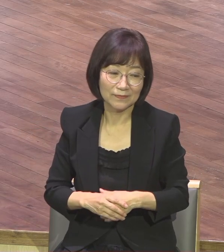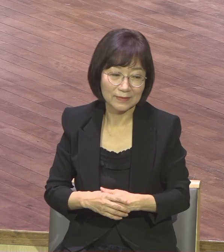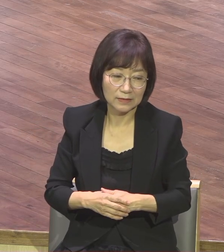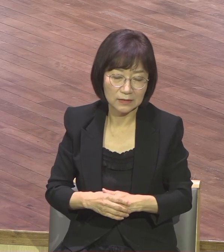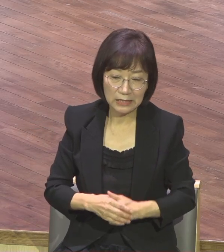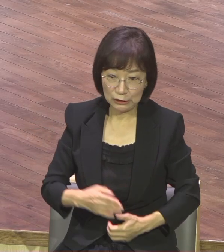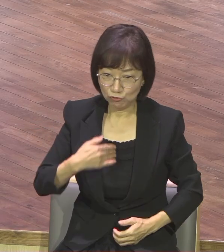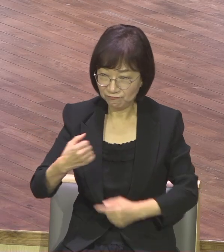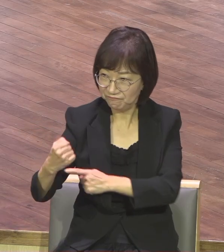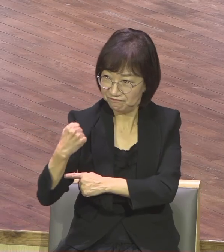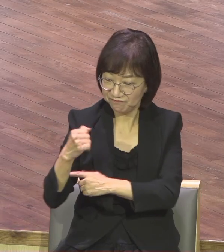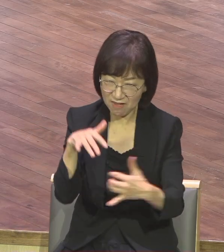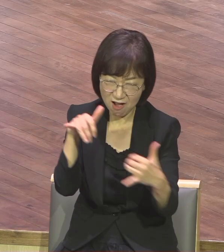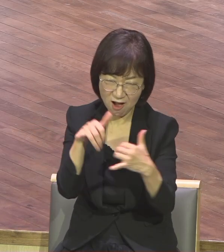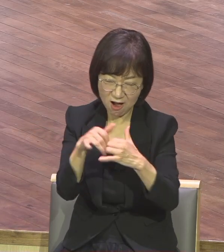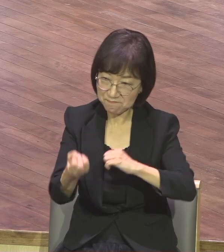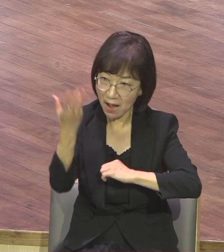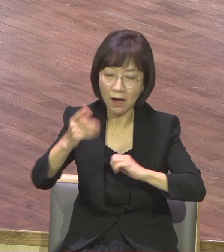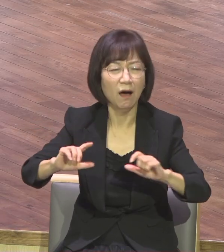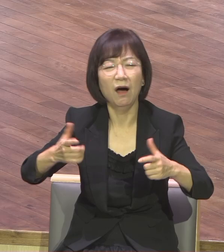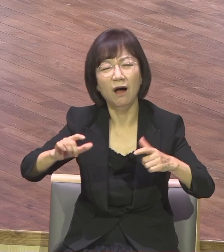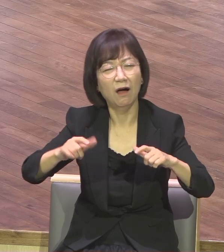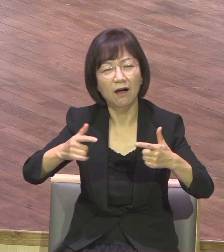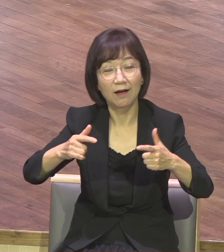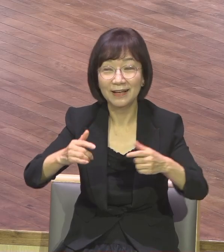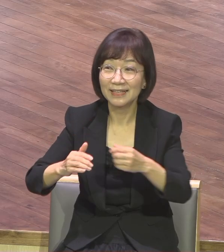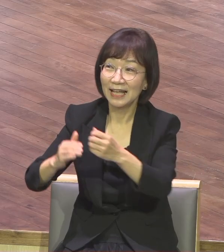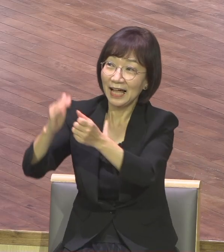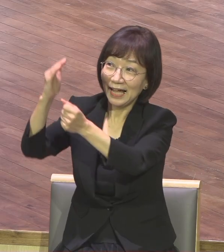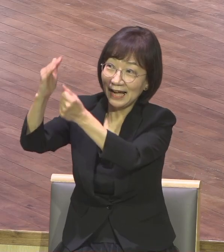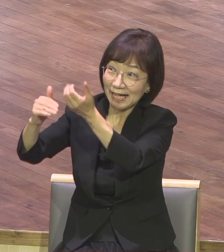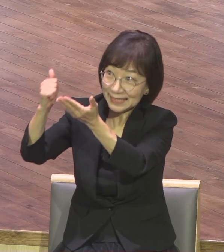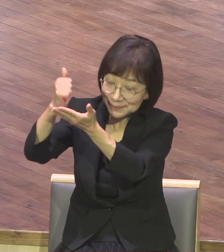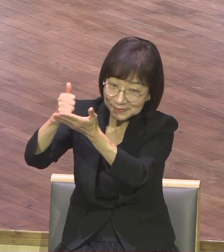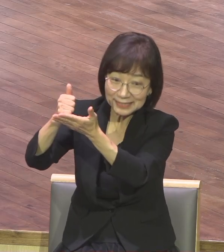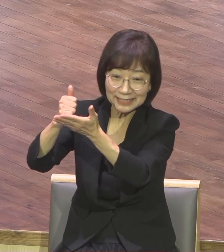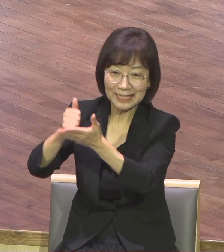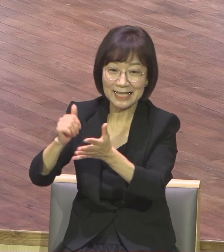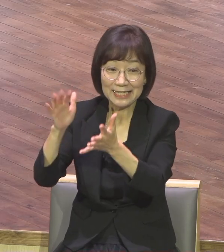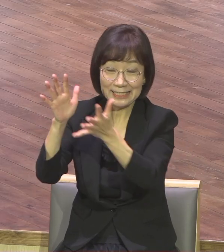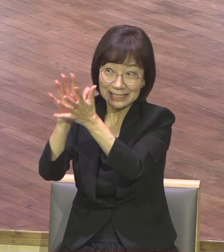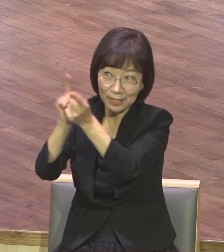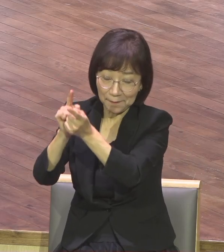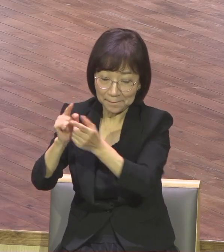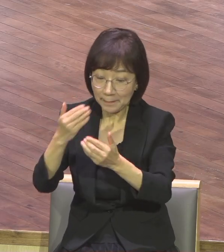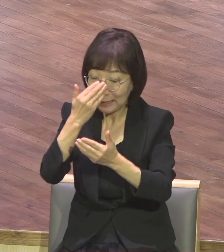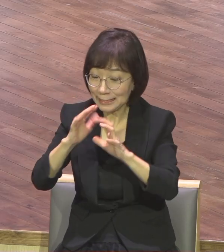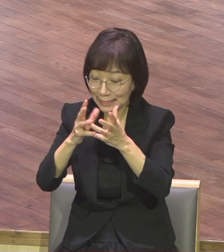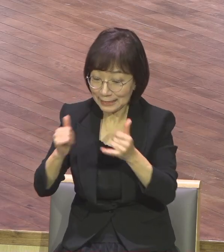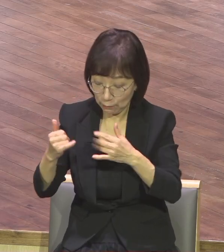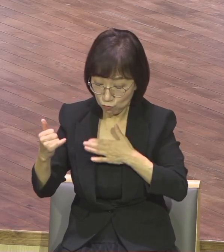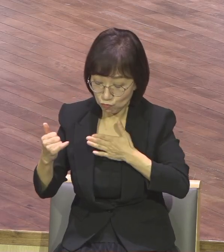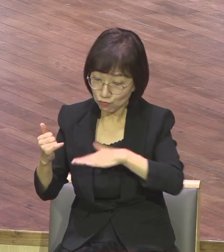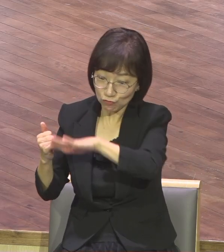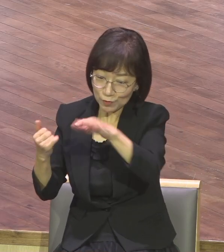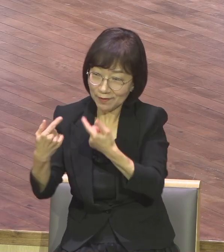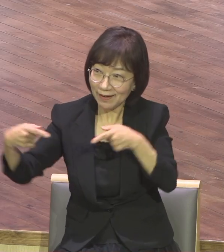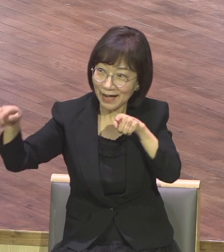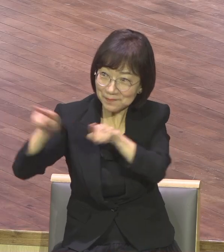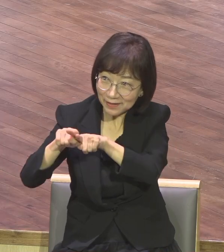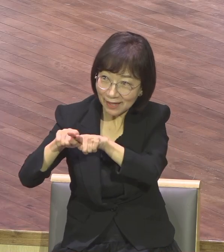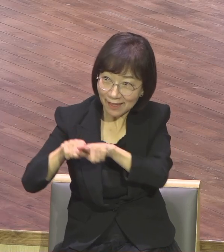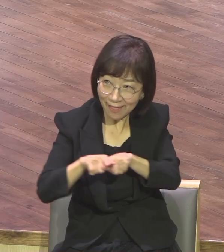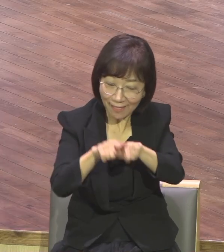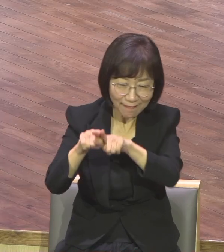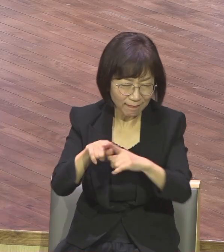자신들의 힘으로 전쟁에 승리한 것이 아니라 하나님께서 친히 자신들과 함께 싸워 주셨기 때문에